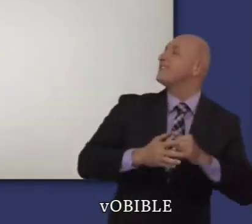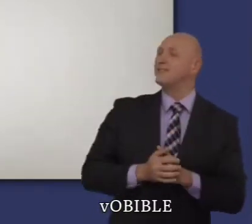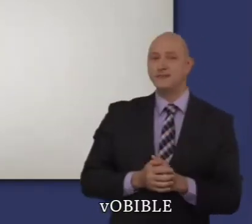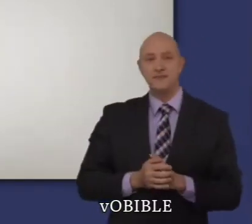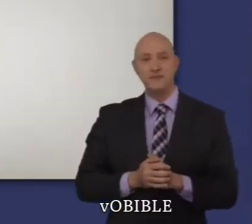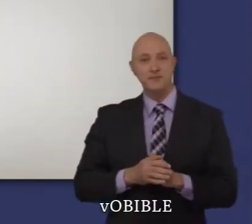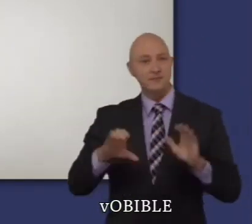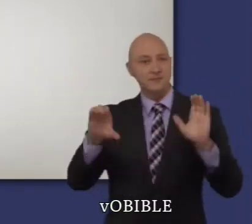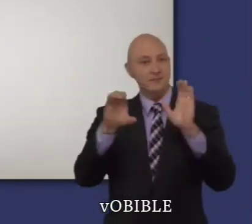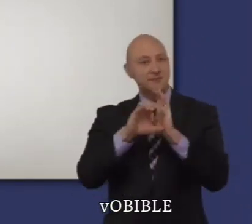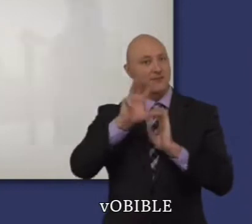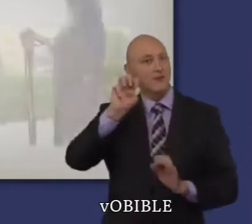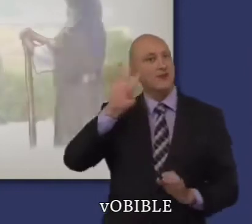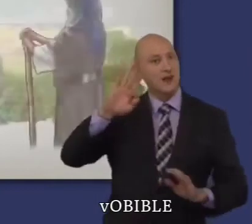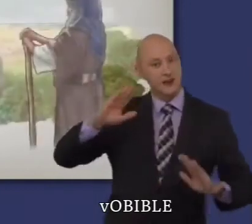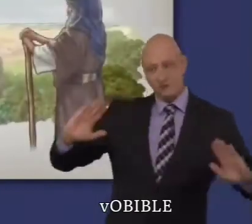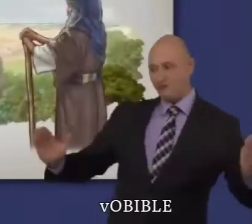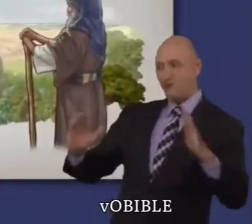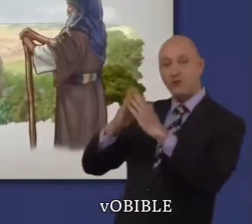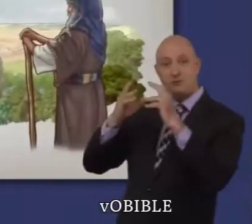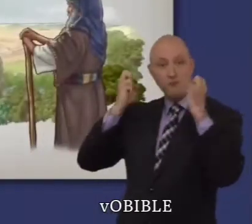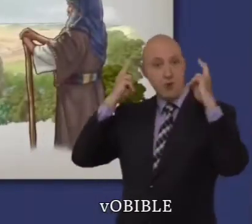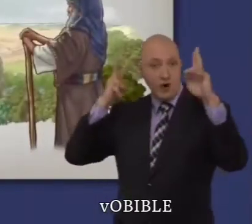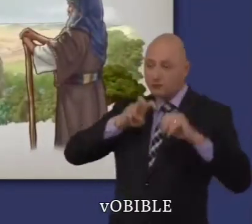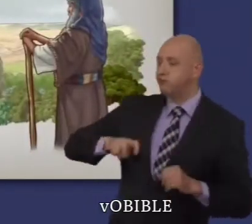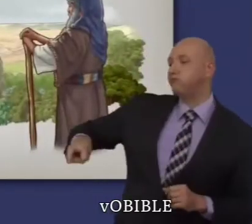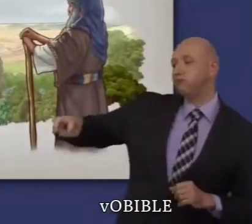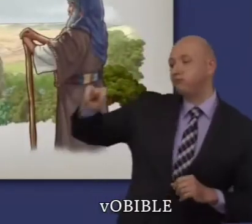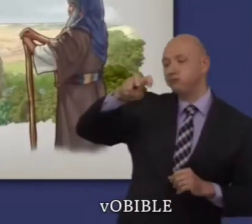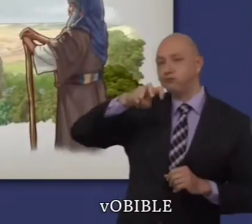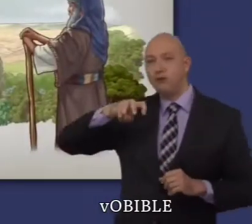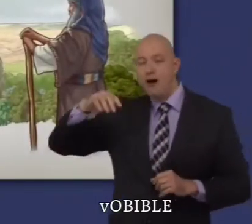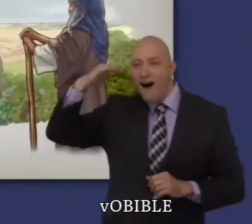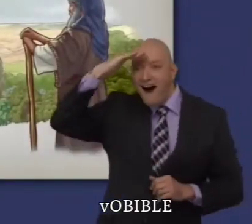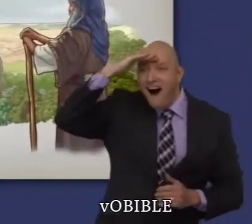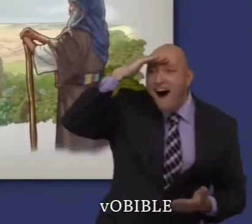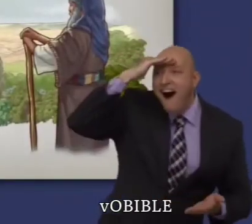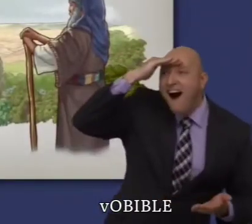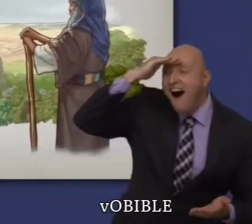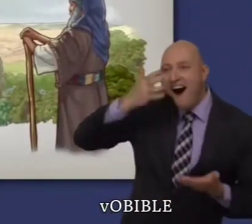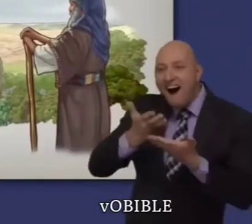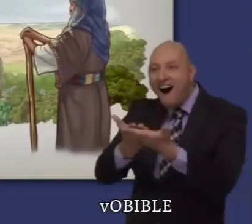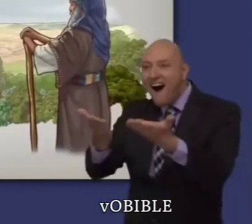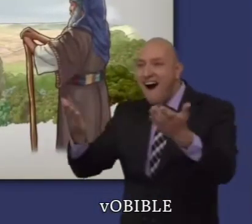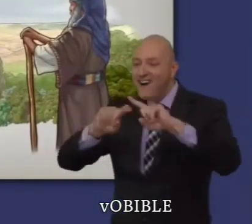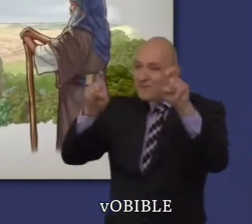avec l'infidélité des Israélites. Le chapitre 33 rapporte